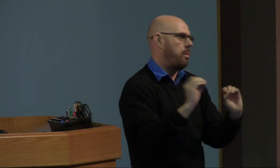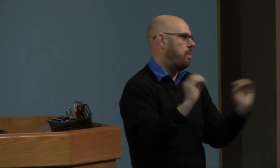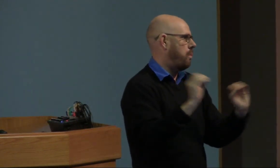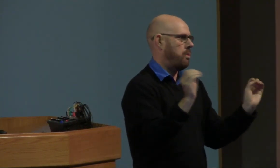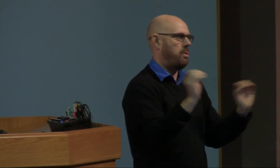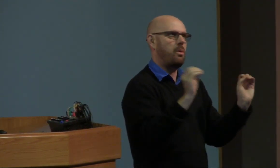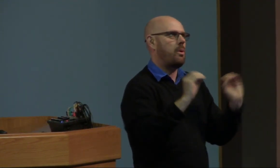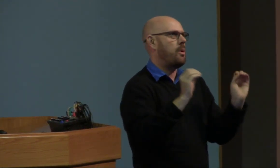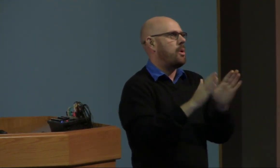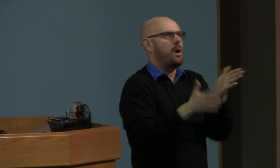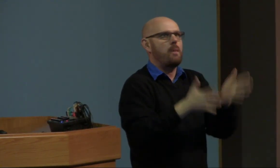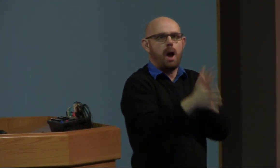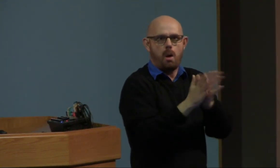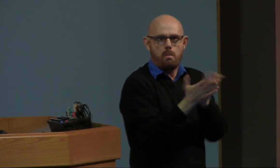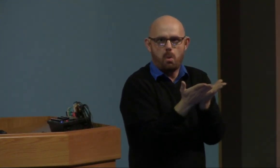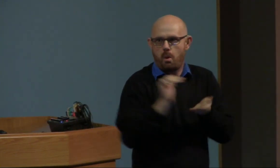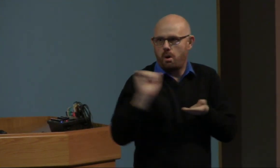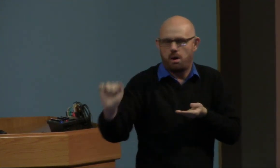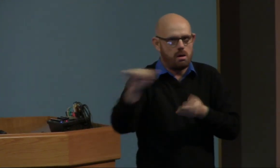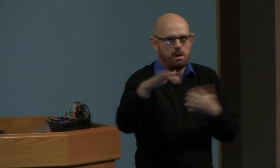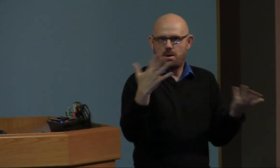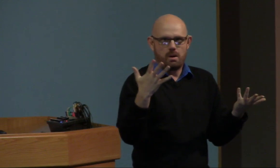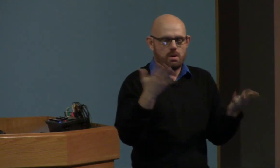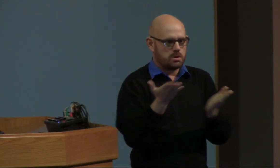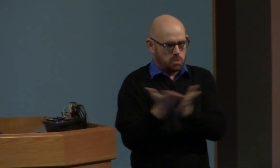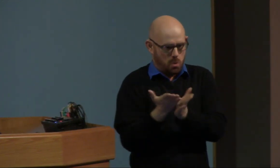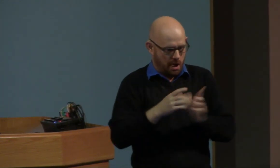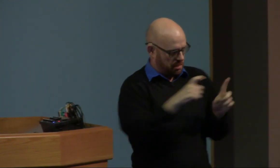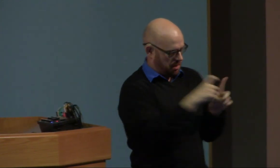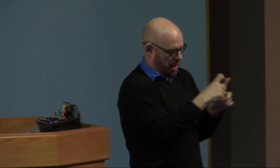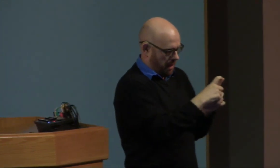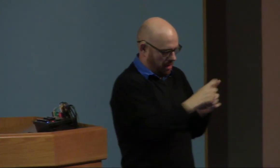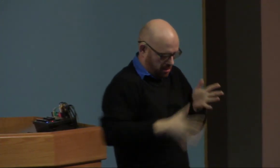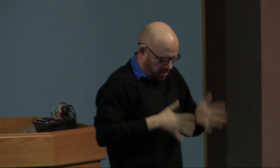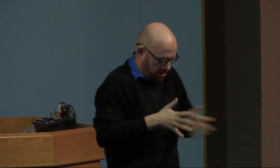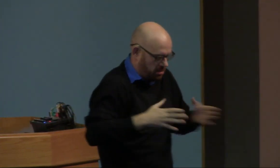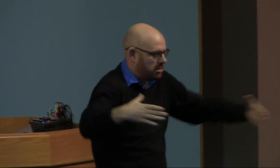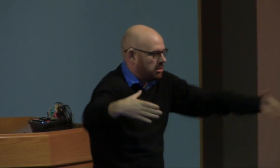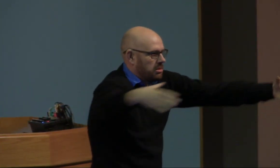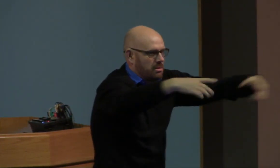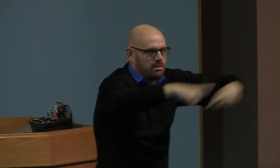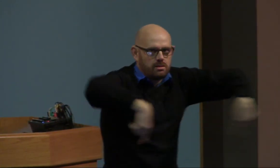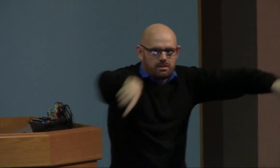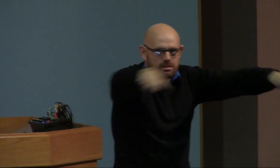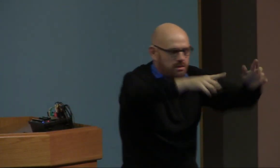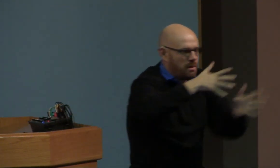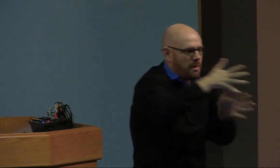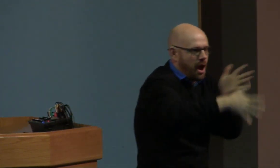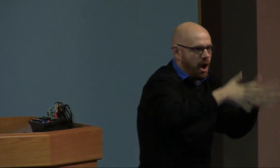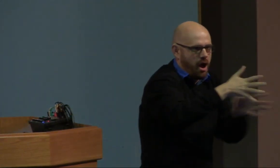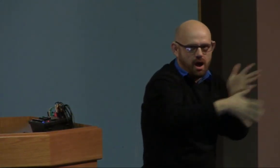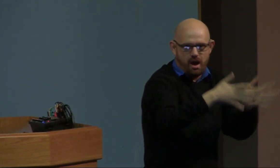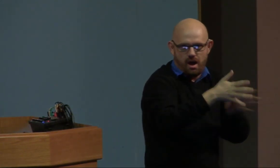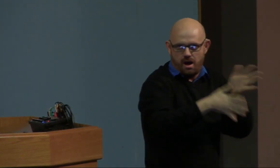maar 'n gebareboek, 'n gebaretaalboek vir elke skool, vir elke bestaan nie, daar is nie so